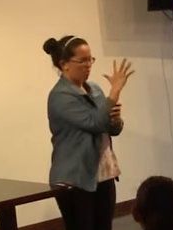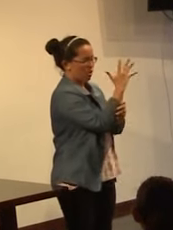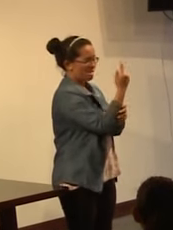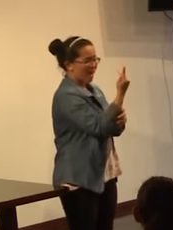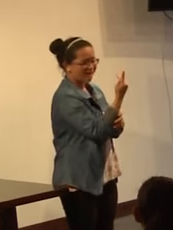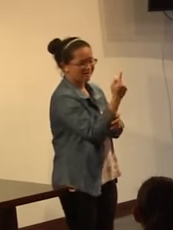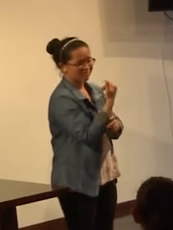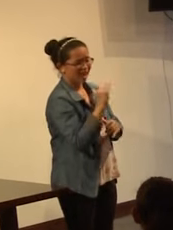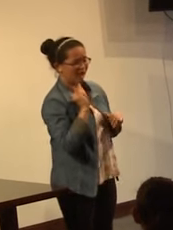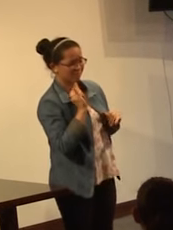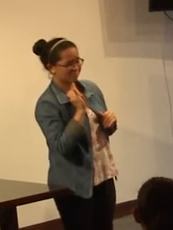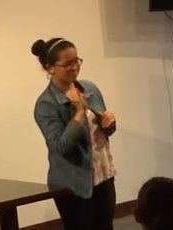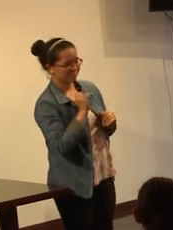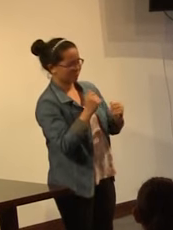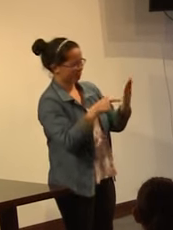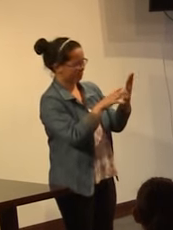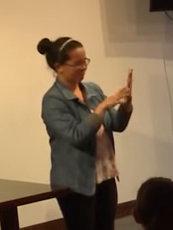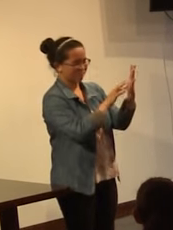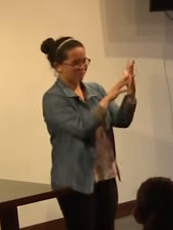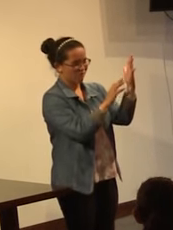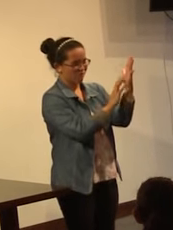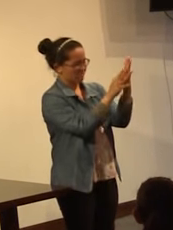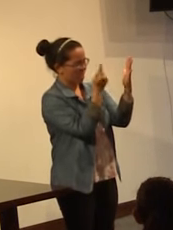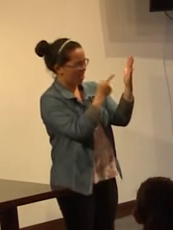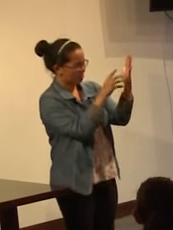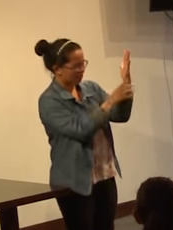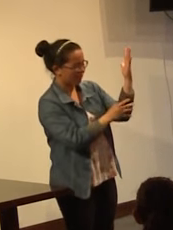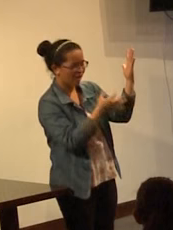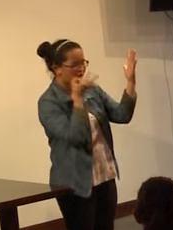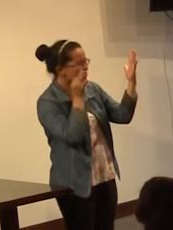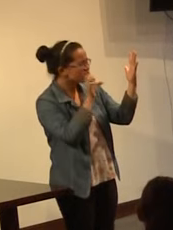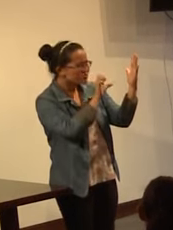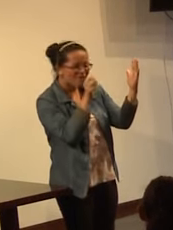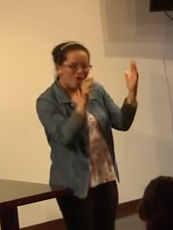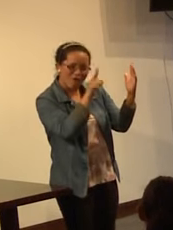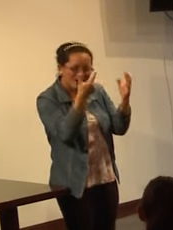y entonces el tronco café, sino es otra manera.